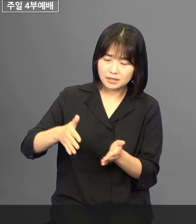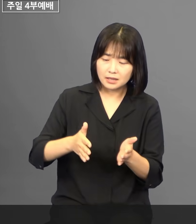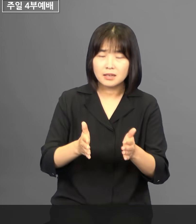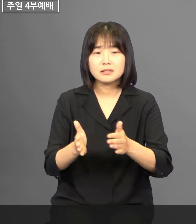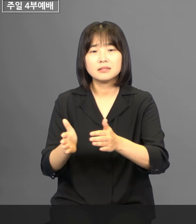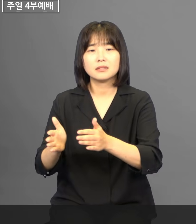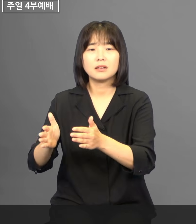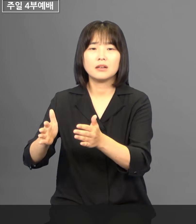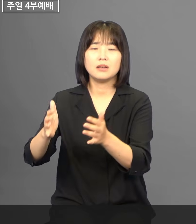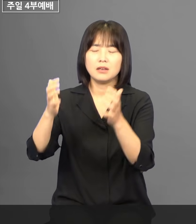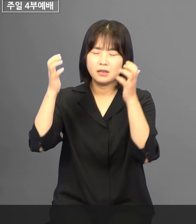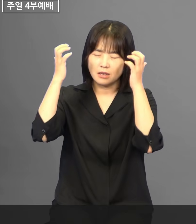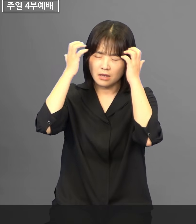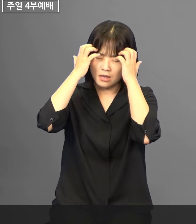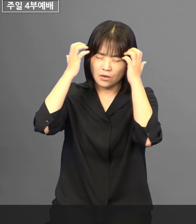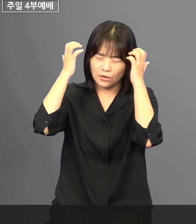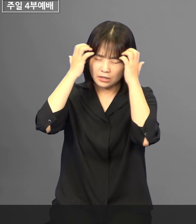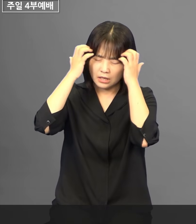가시밭길에서